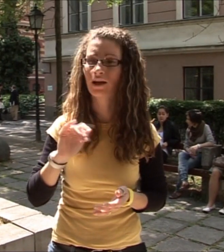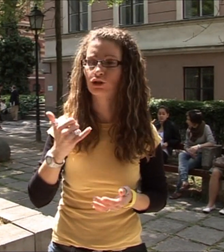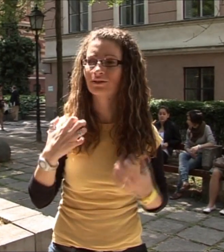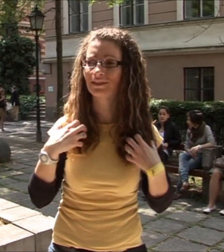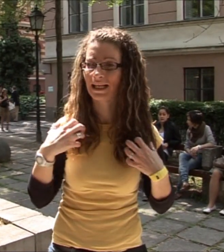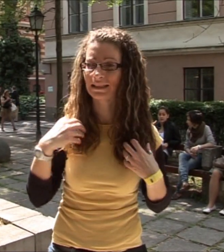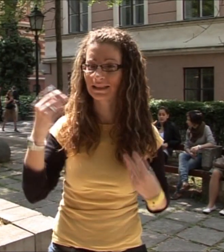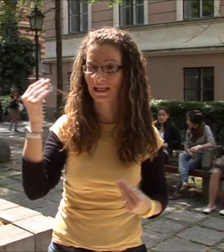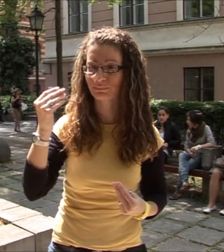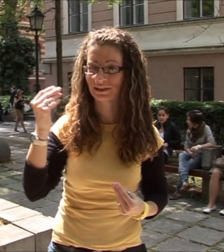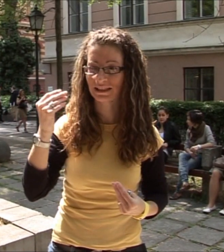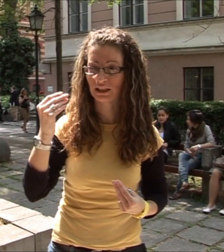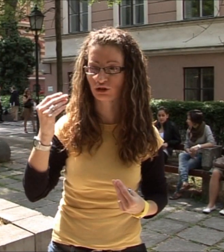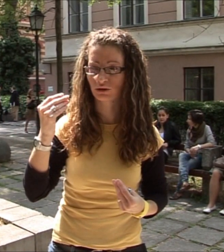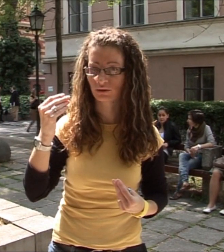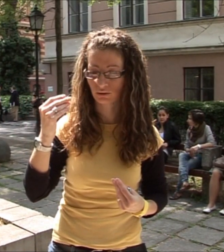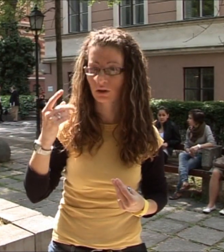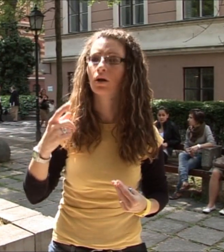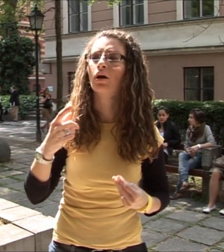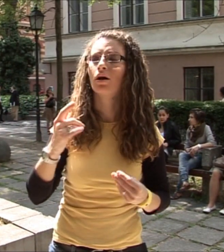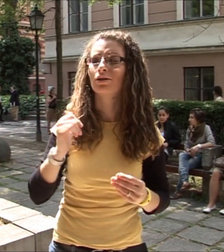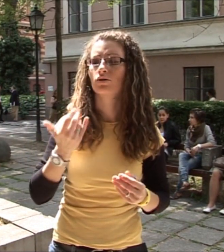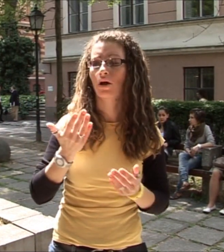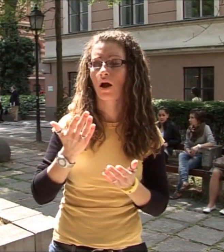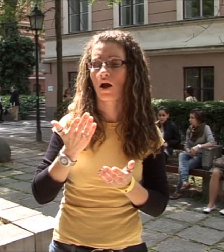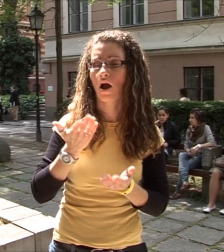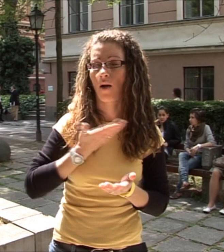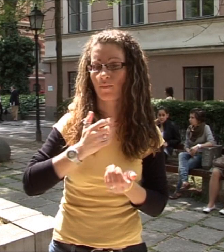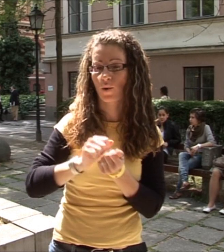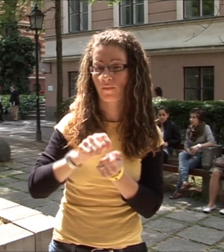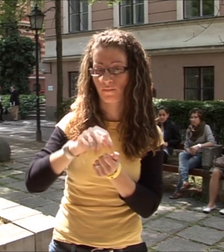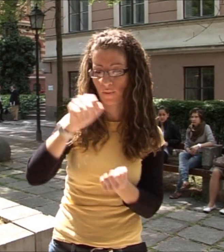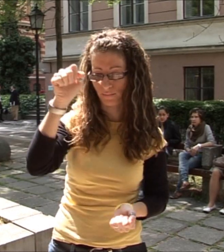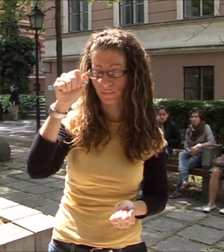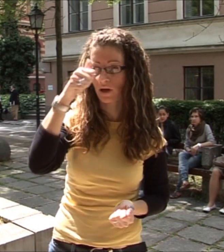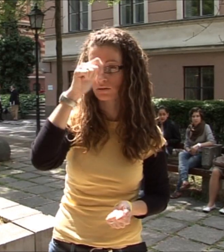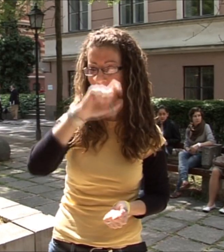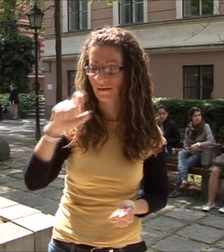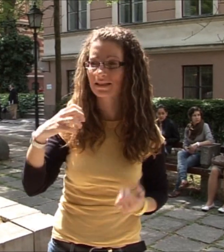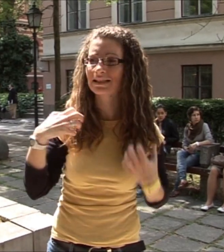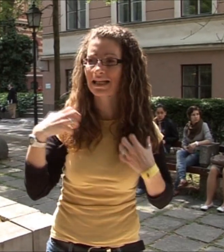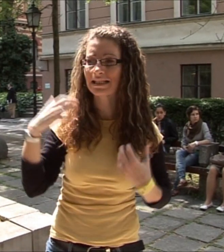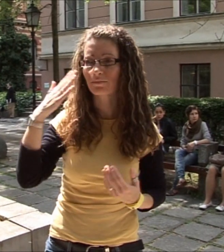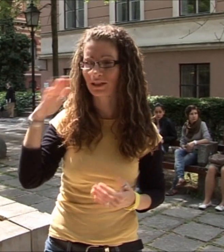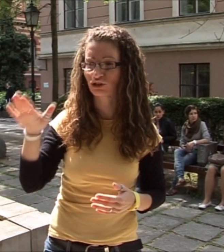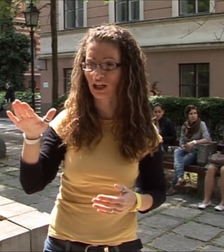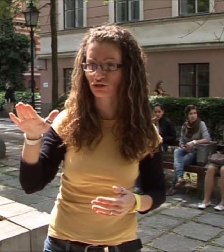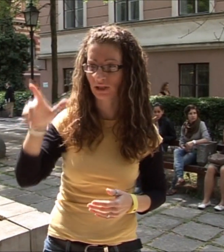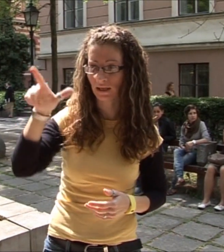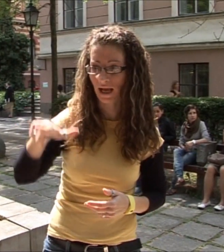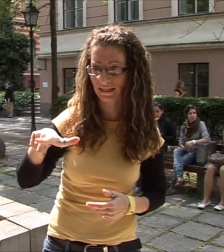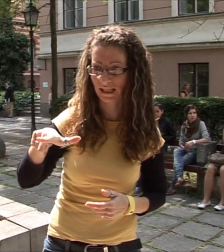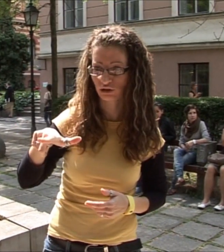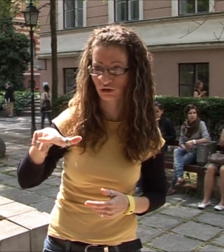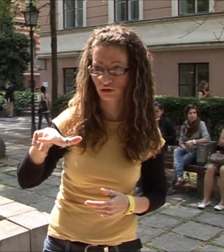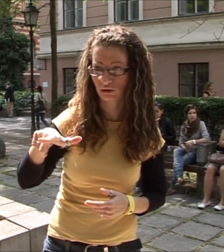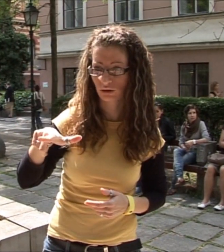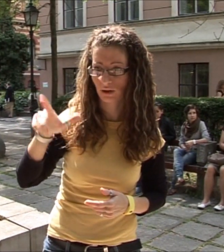iskola simész képzésü és kapok egy diplomát sés mterség